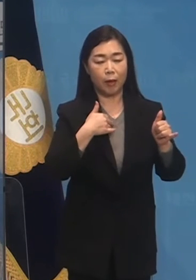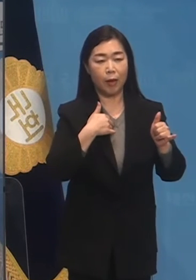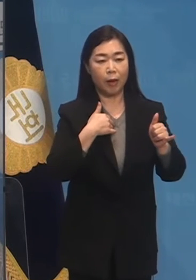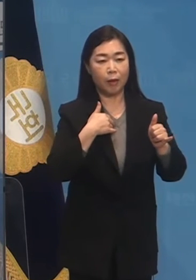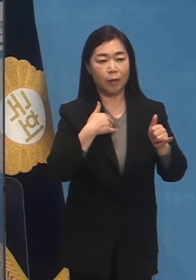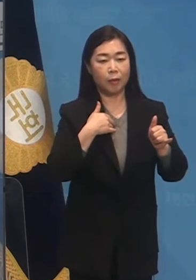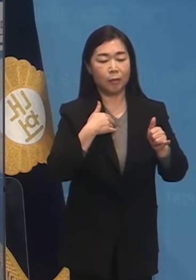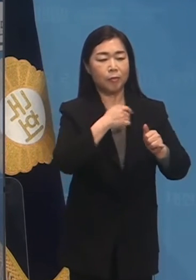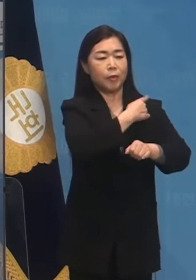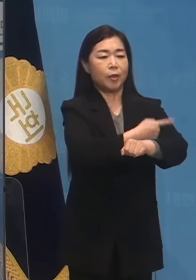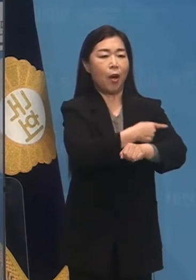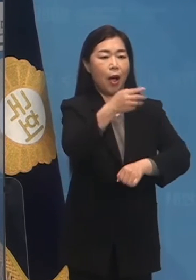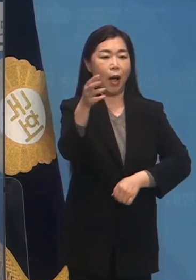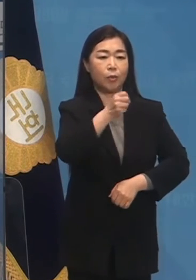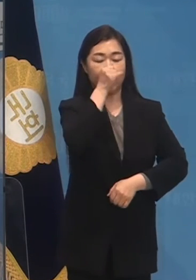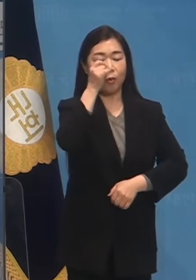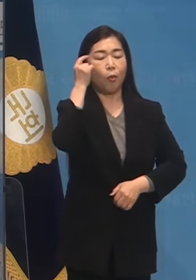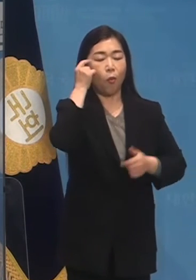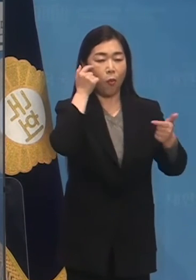차질이라고 확신합니다.